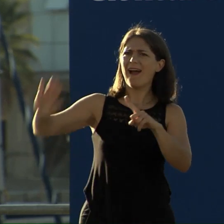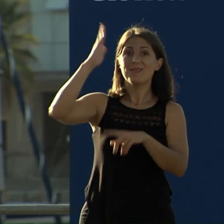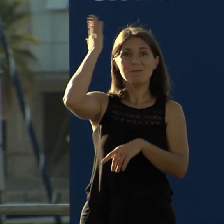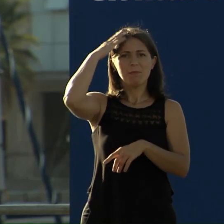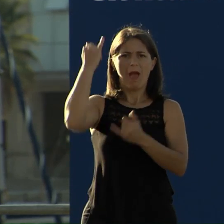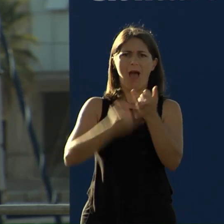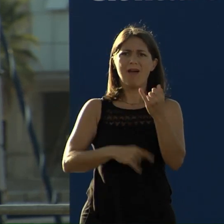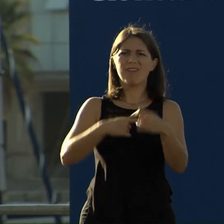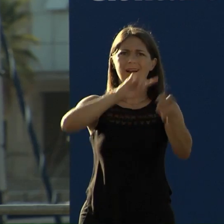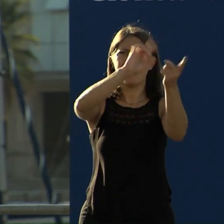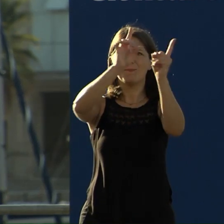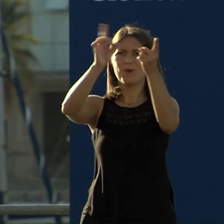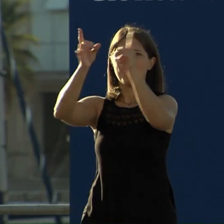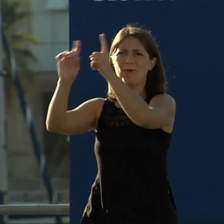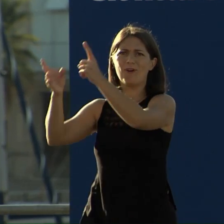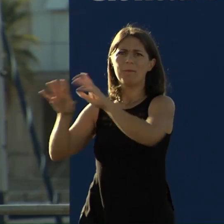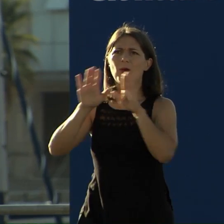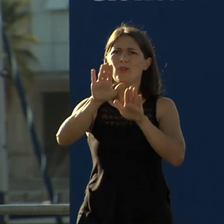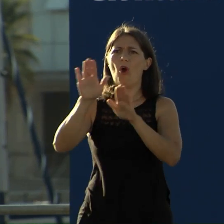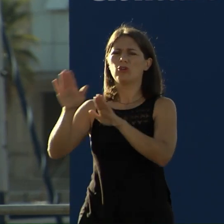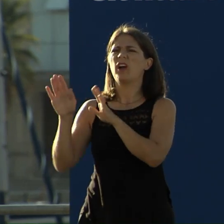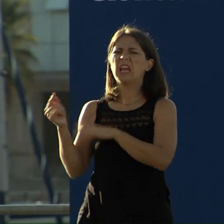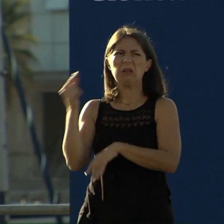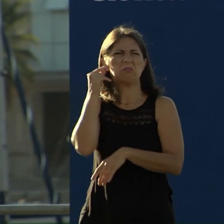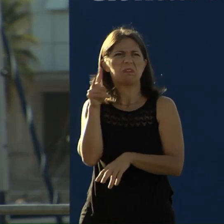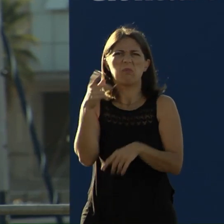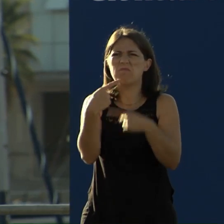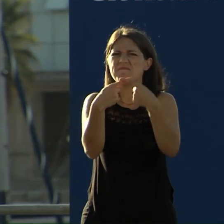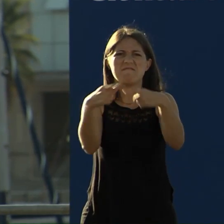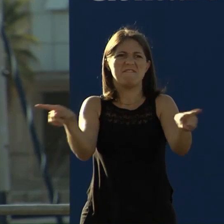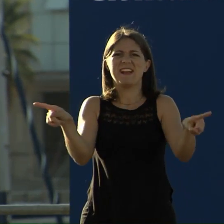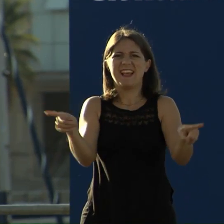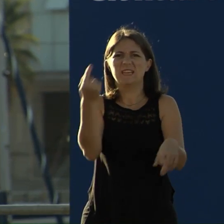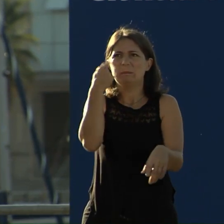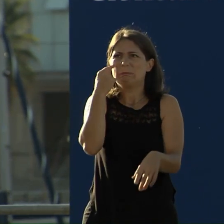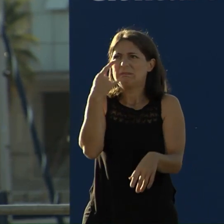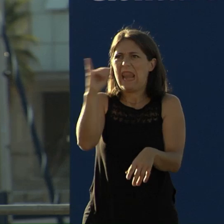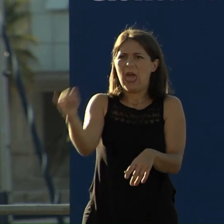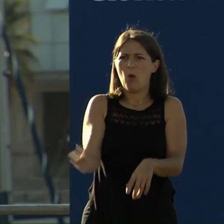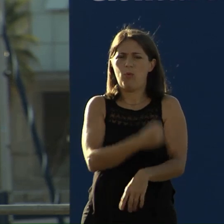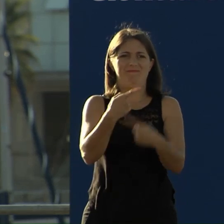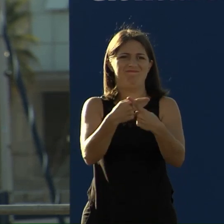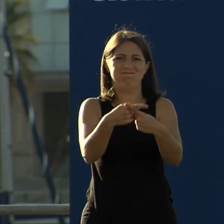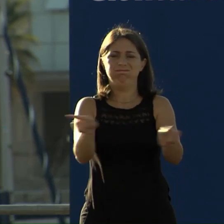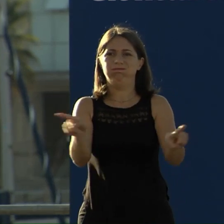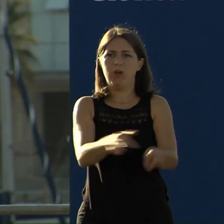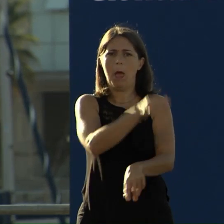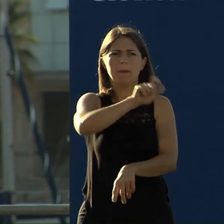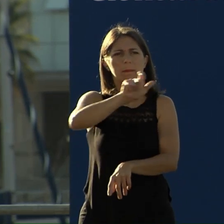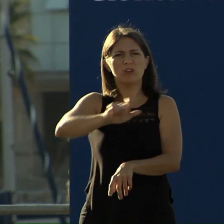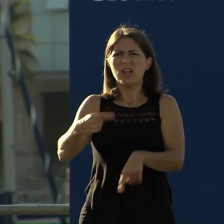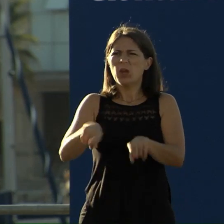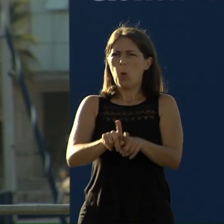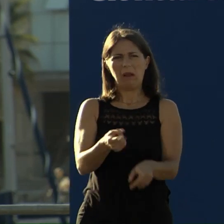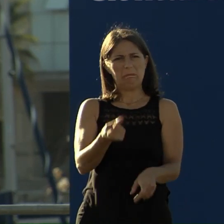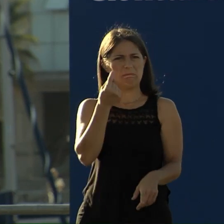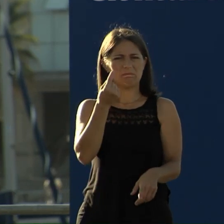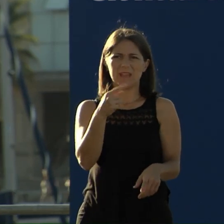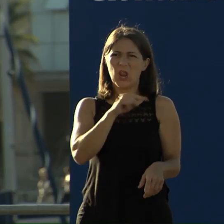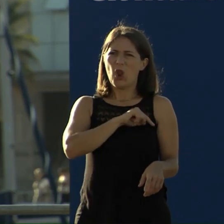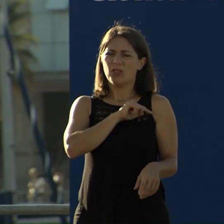Y lo fundamental es que sonábamos distintos. Es que el lenguaje era diferente. Es que la gente notaba la diferencia.